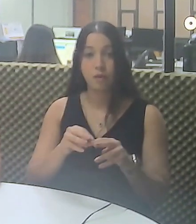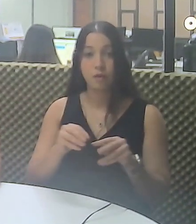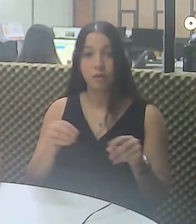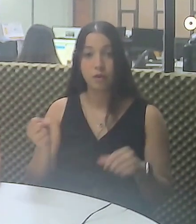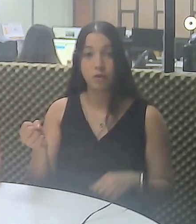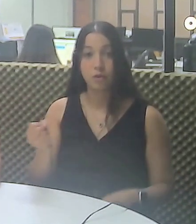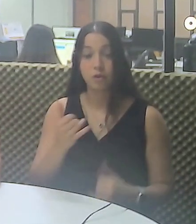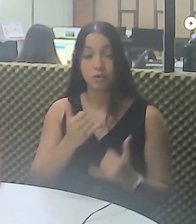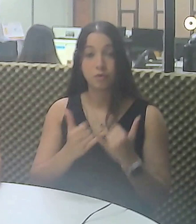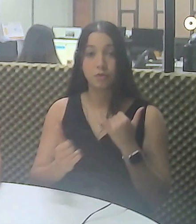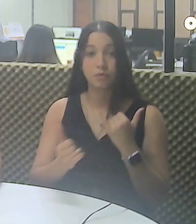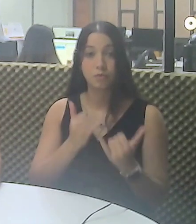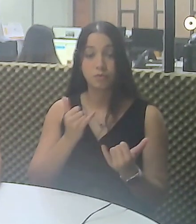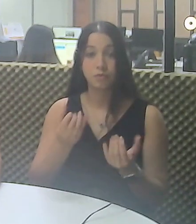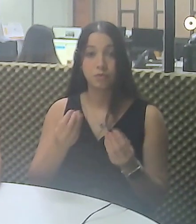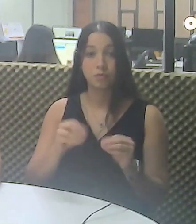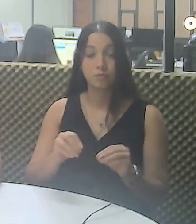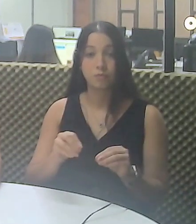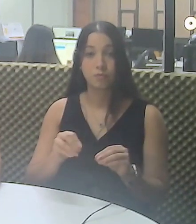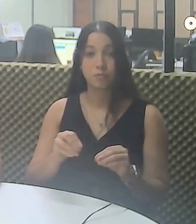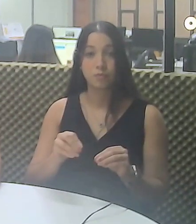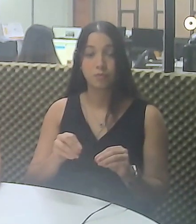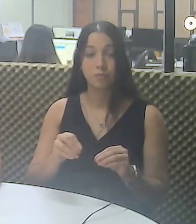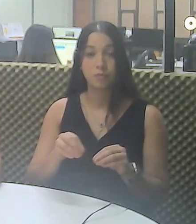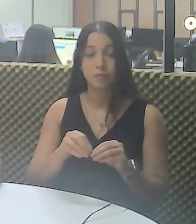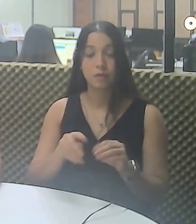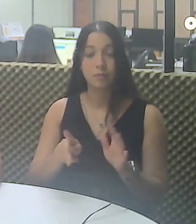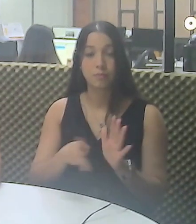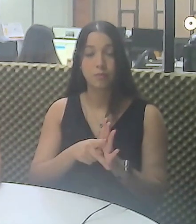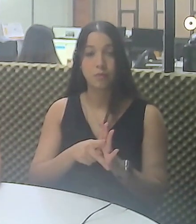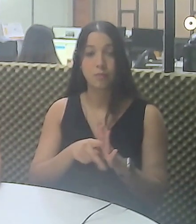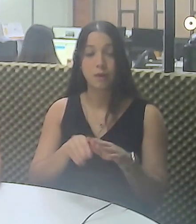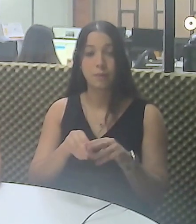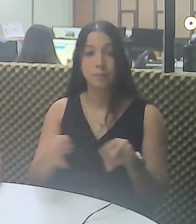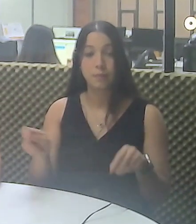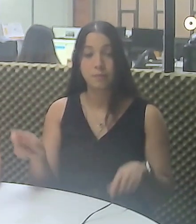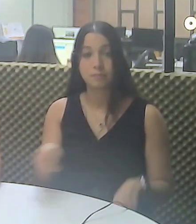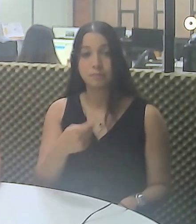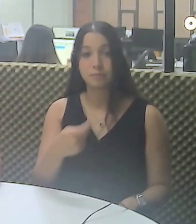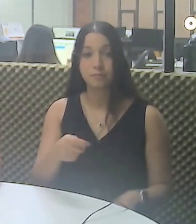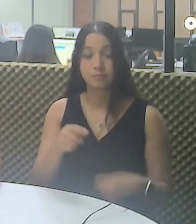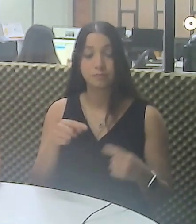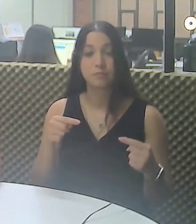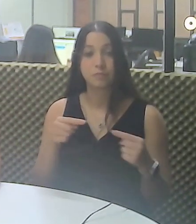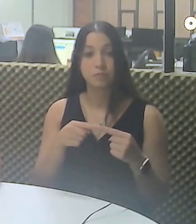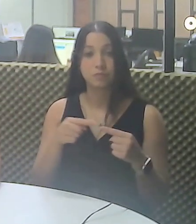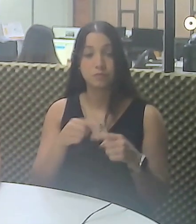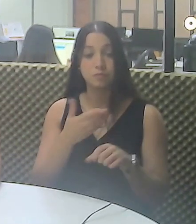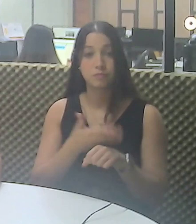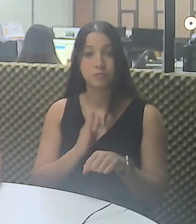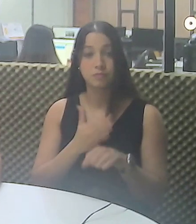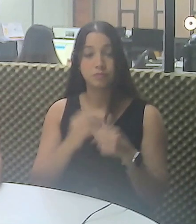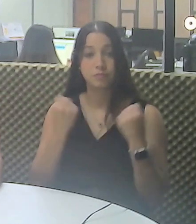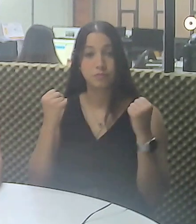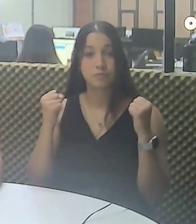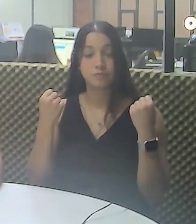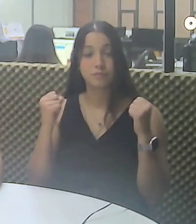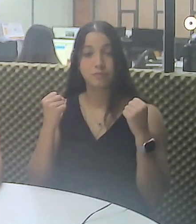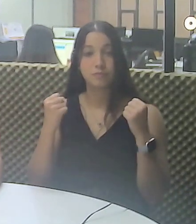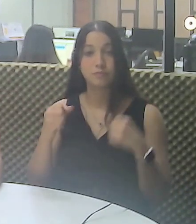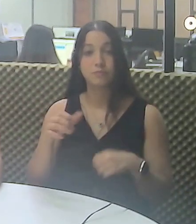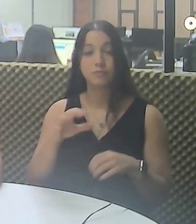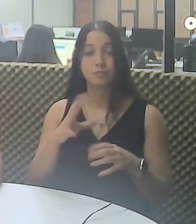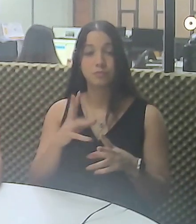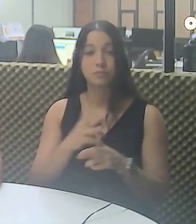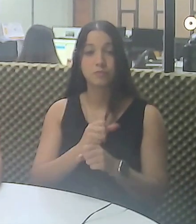outra semelhante à que foi colocada na Arena Beach Tennis, mais clara e própria para a prática de atividades físicas. Com área